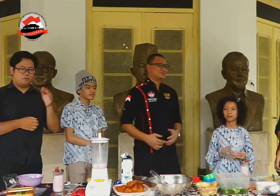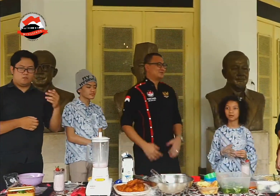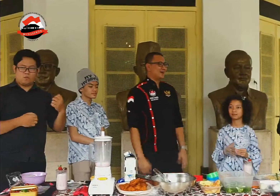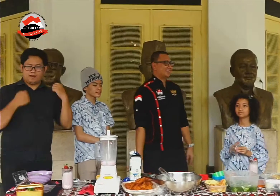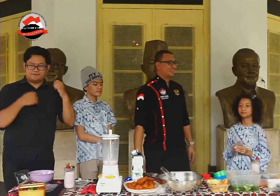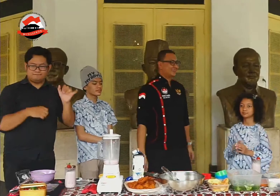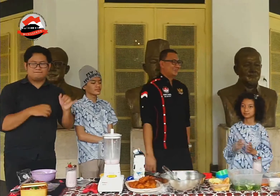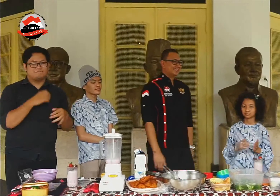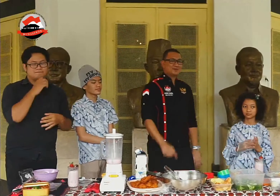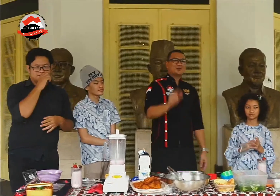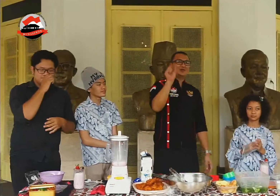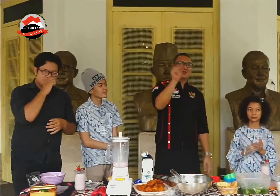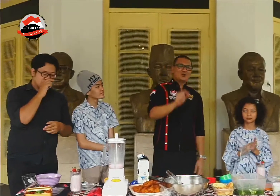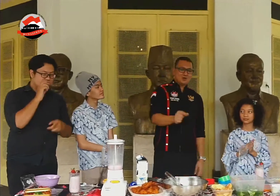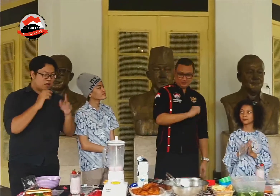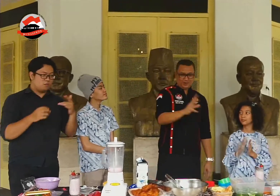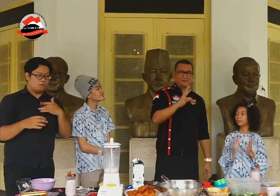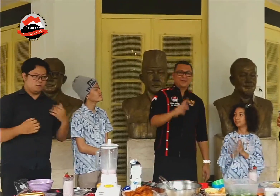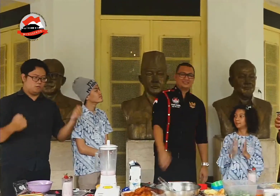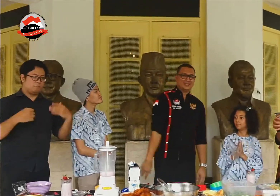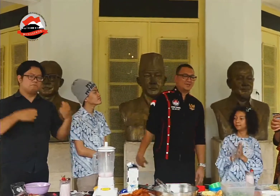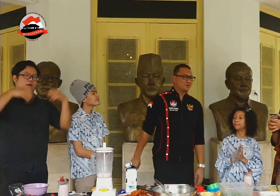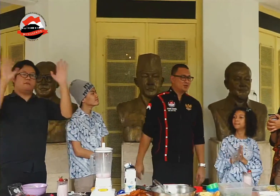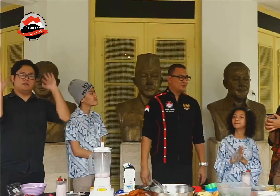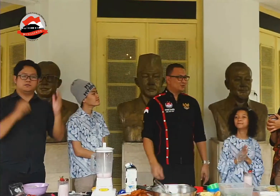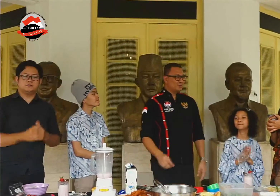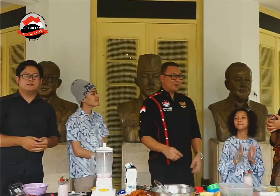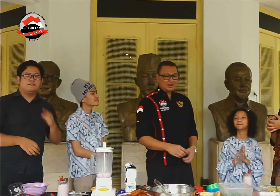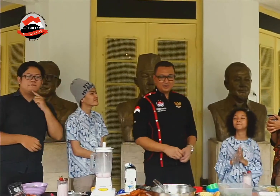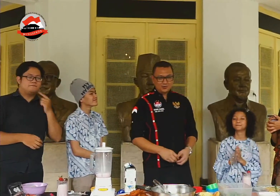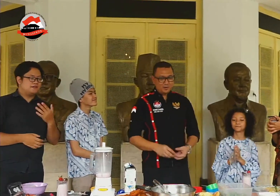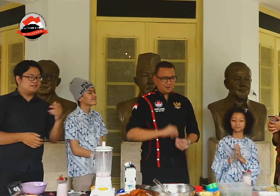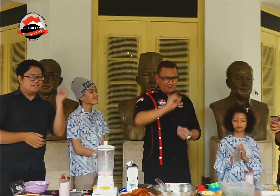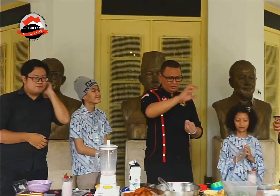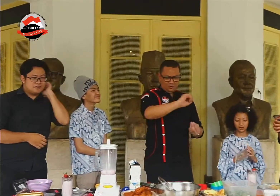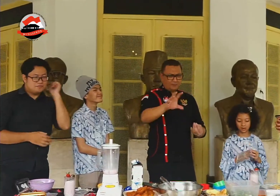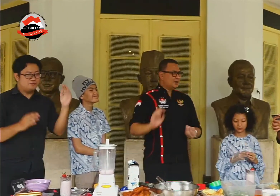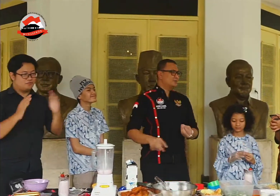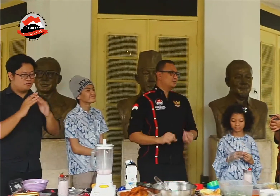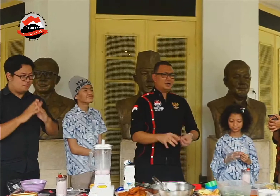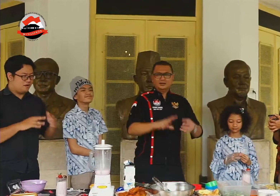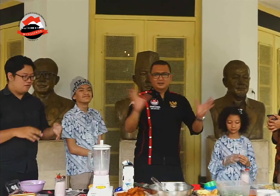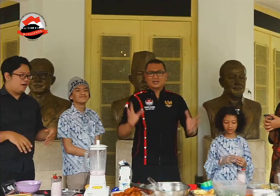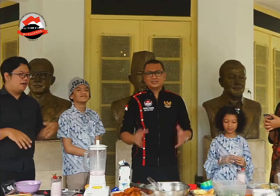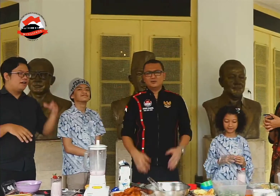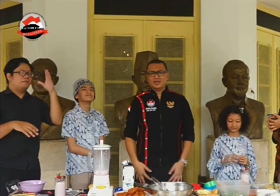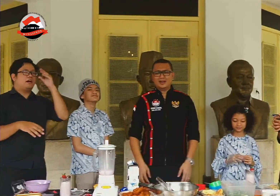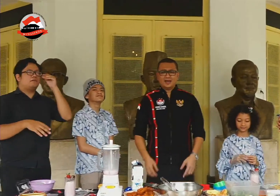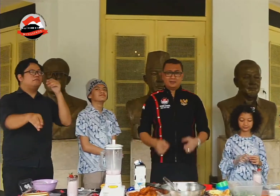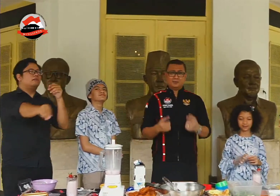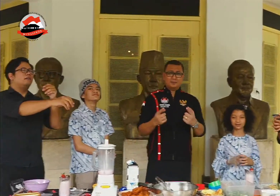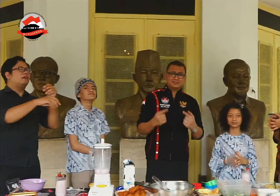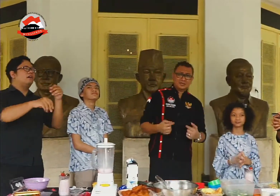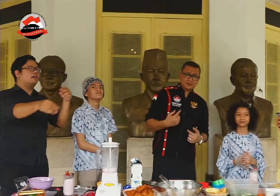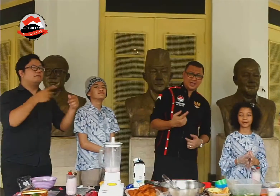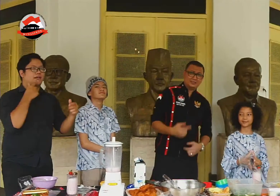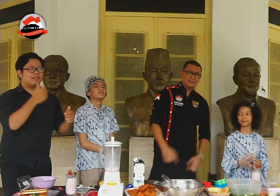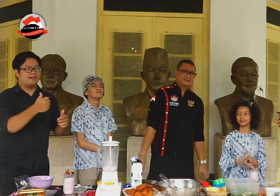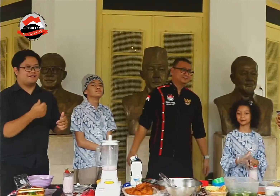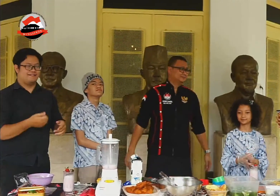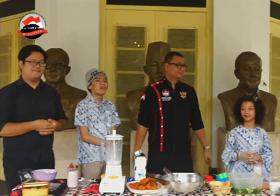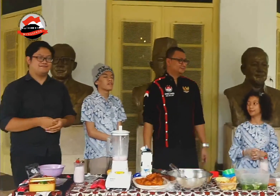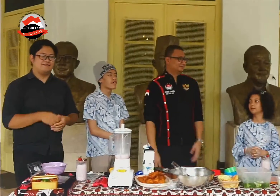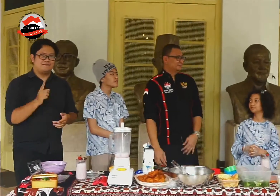belum kuat. Wow. Tapi kalau feelingnya udah kuat, bebas. Kayak ibu-ibu tuh, mamah di rumah mah, wah merem juga. Rasanya udah enak karena mamah masaknya pakai